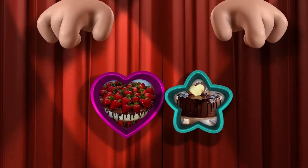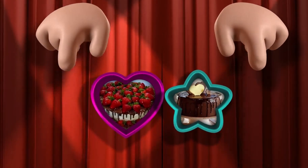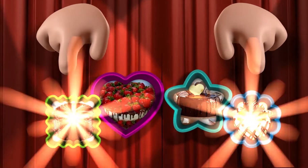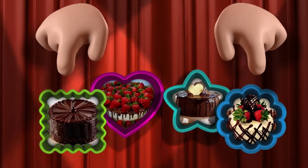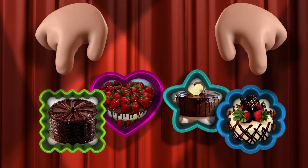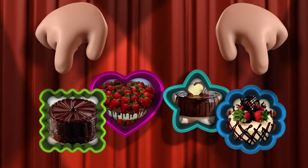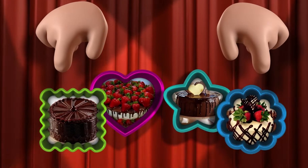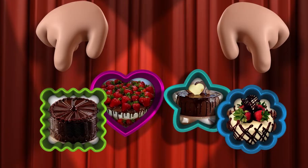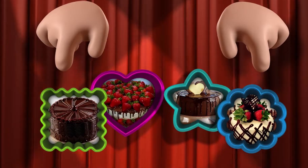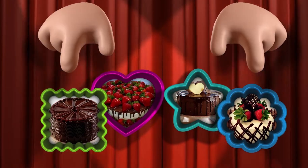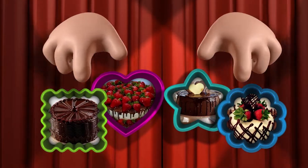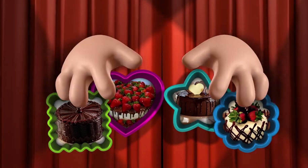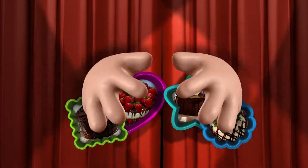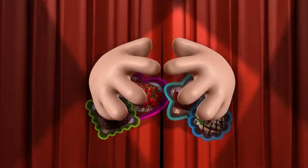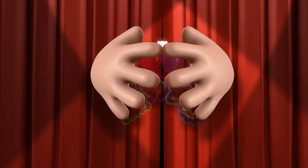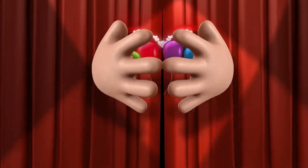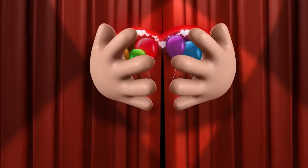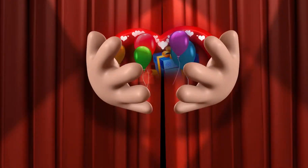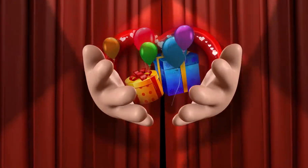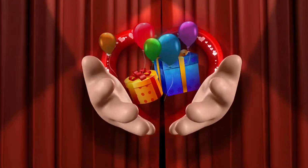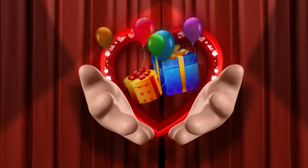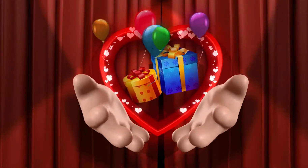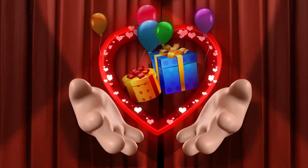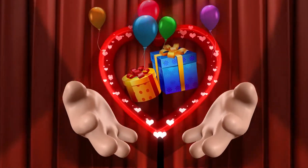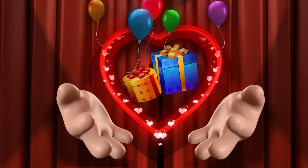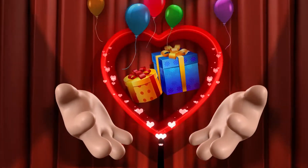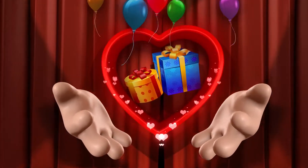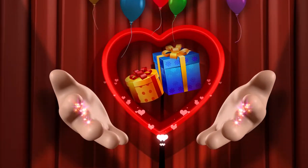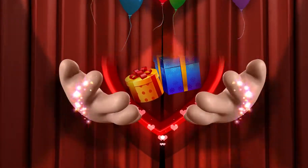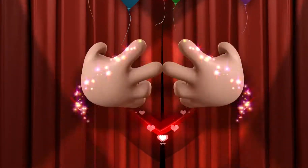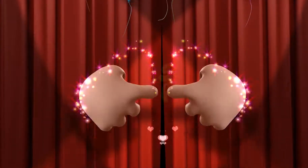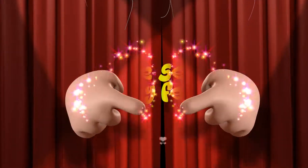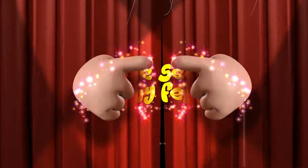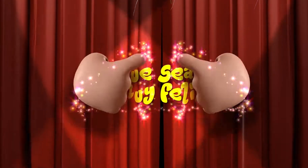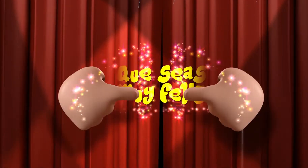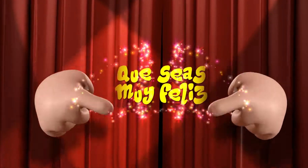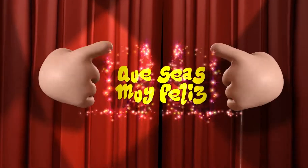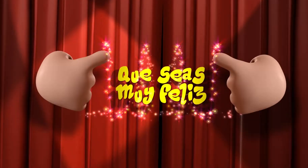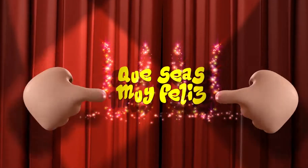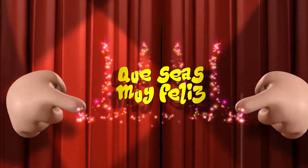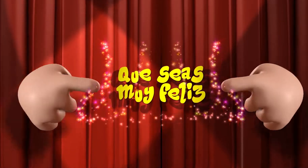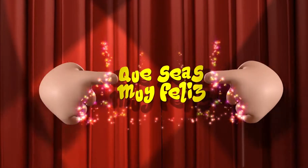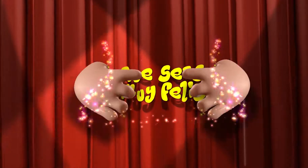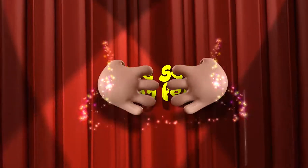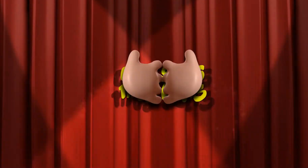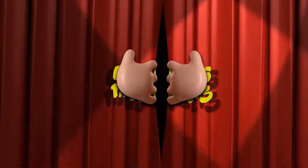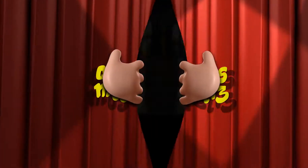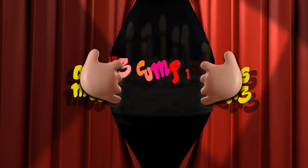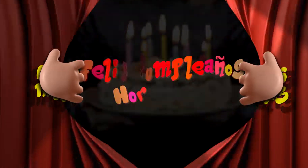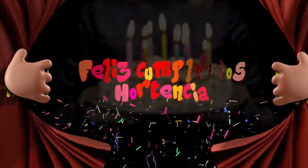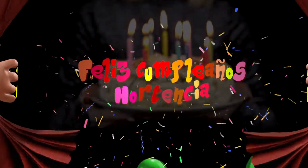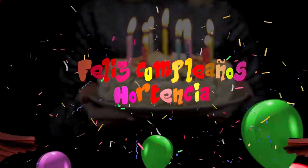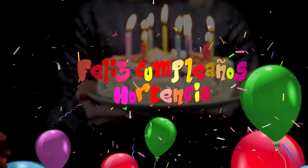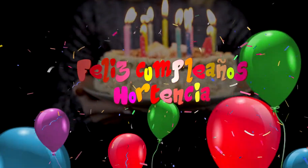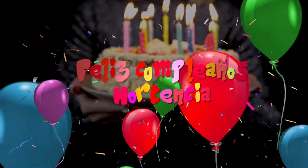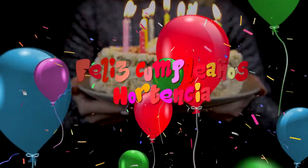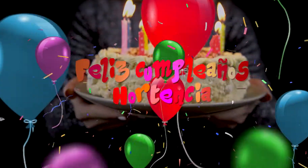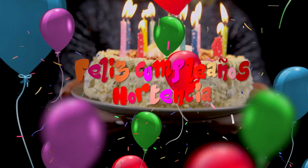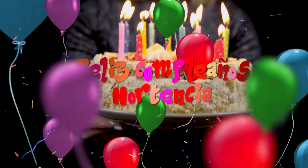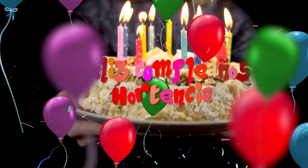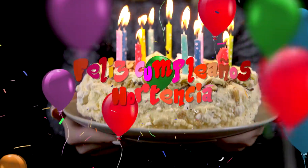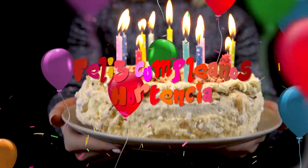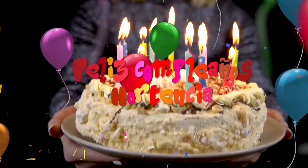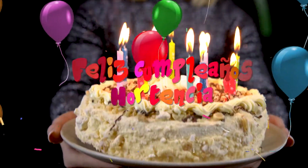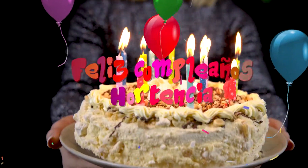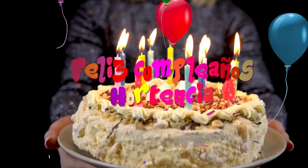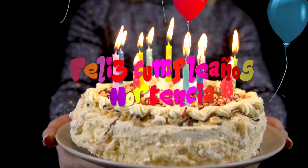el historia tan especial estamos aquí reunidos todos los seres queridos para desearte que pases